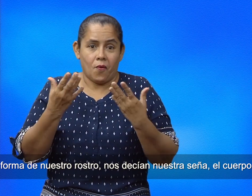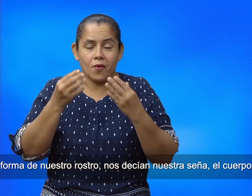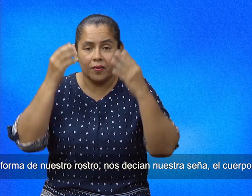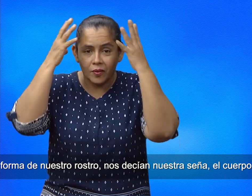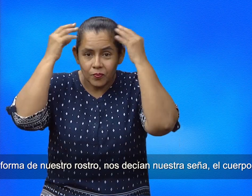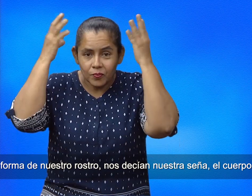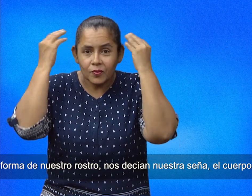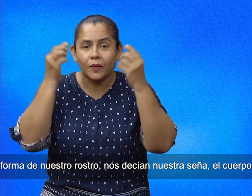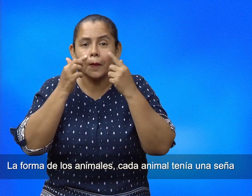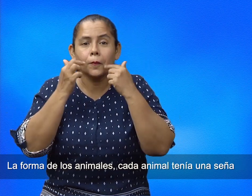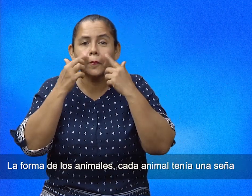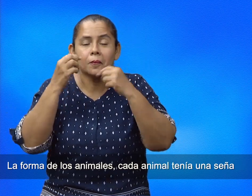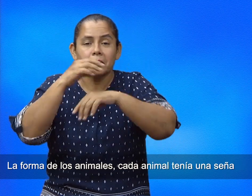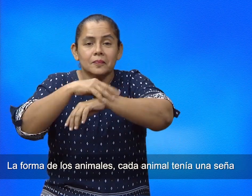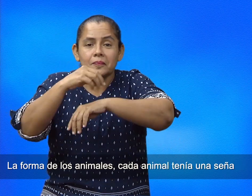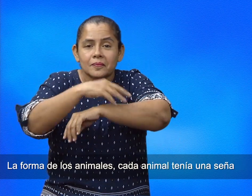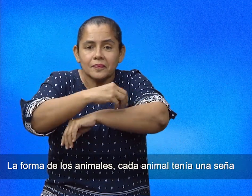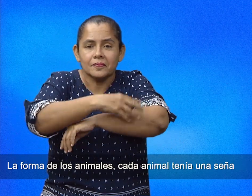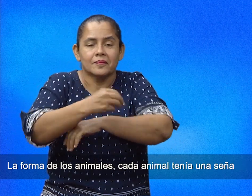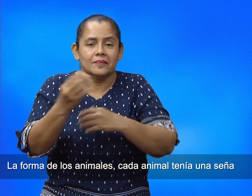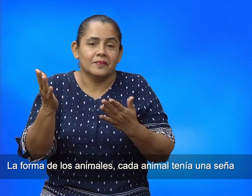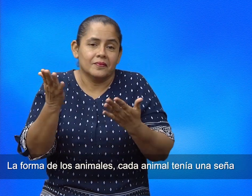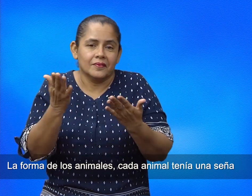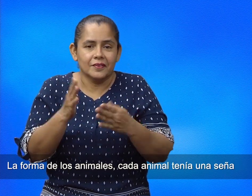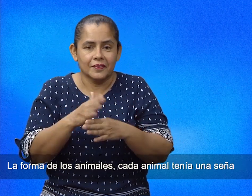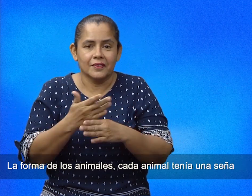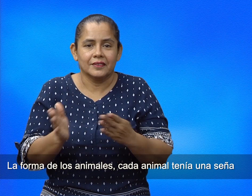el cuerpo, la forma de los animales.